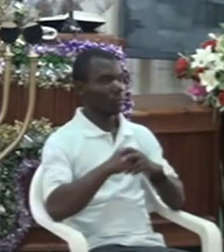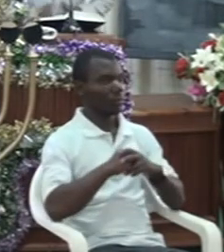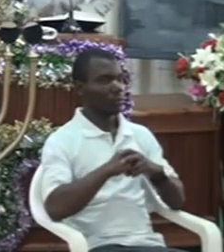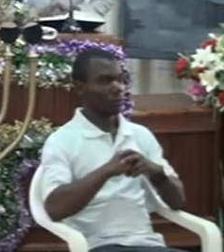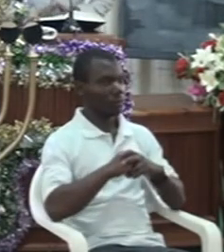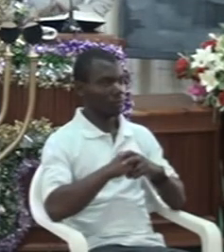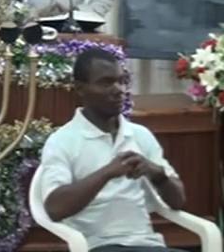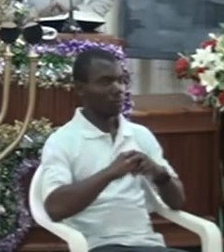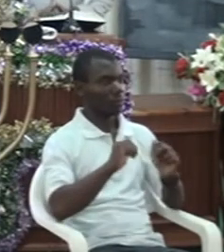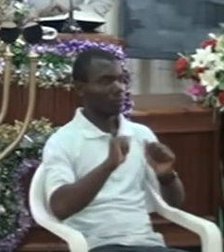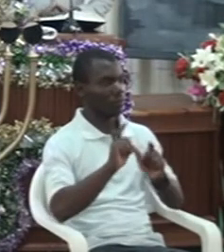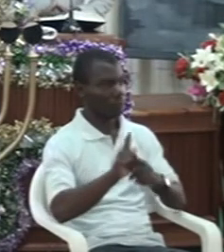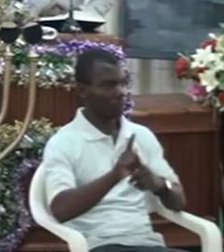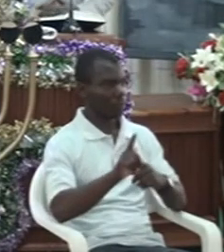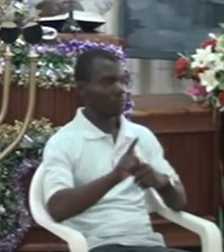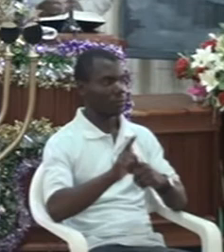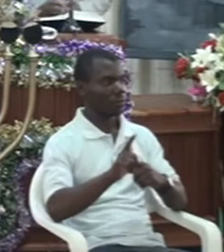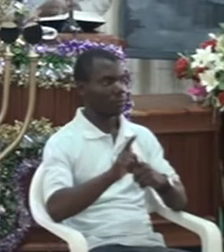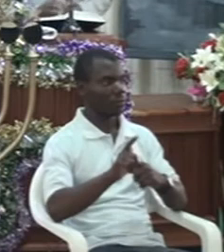sanctification, alors